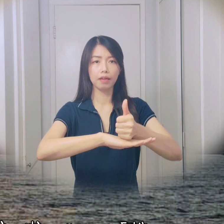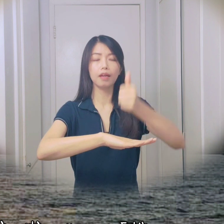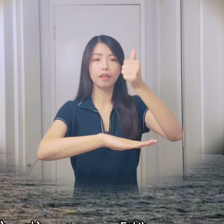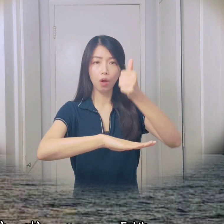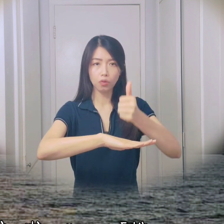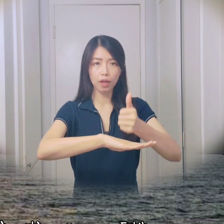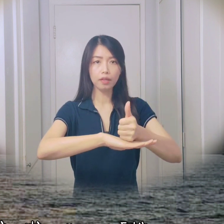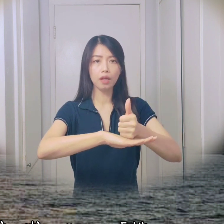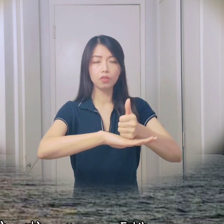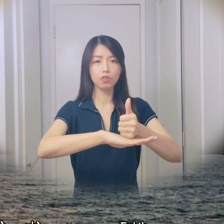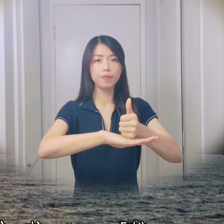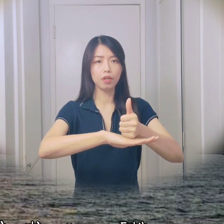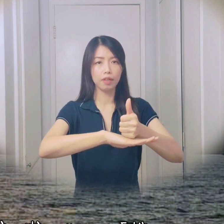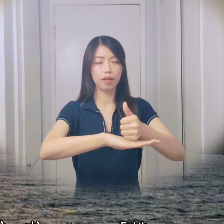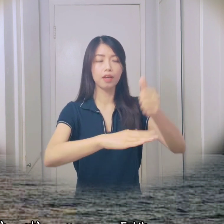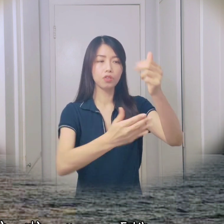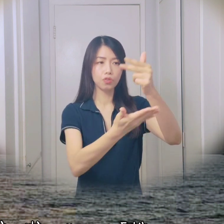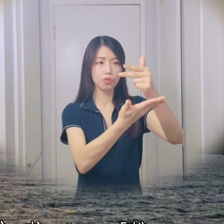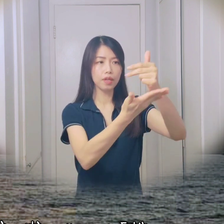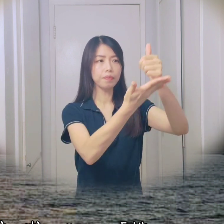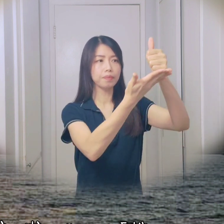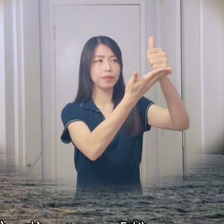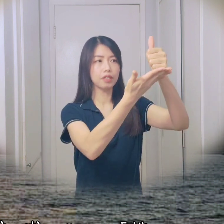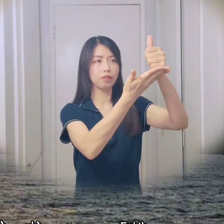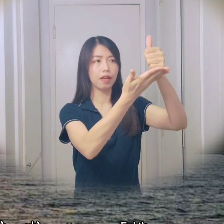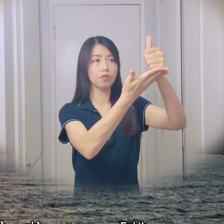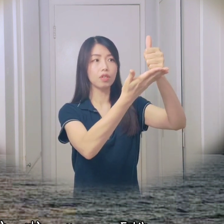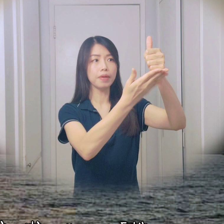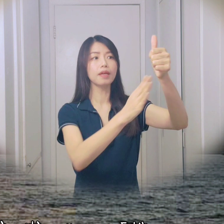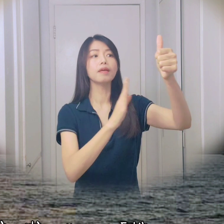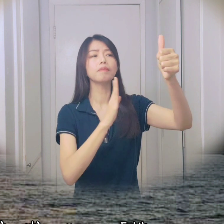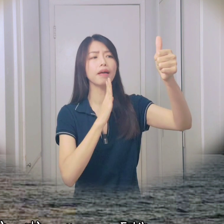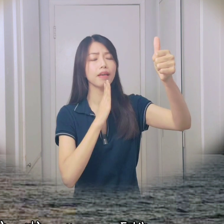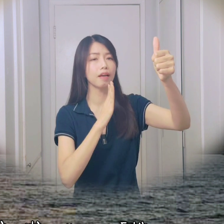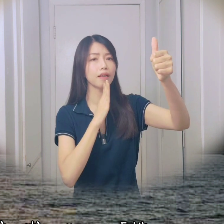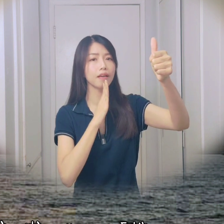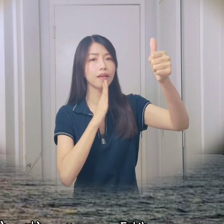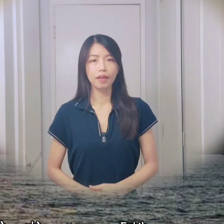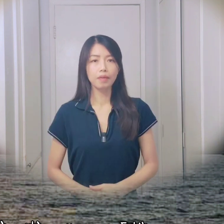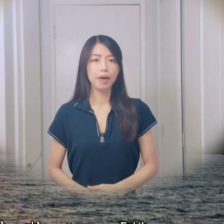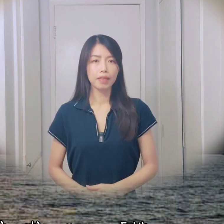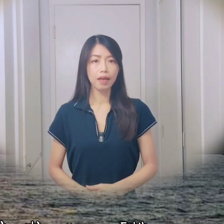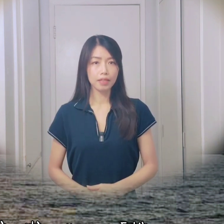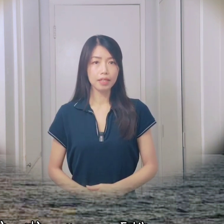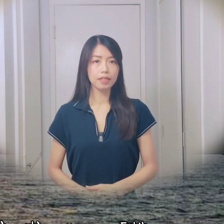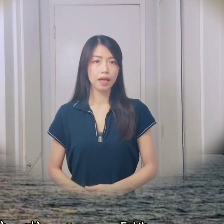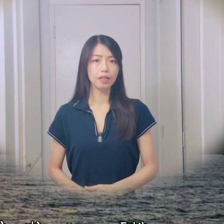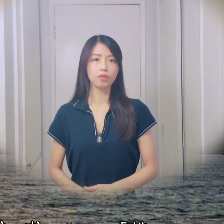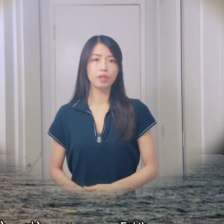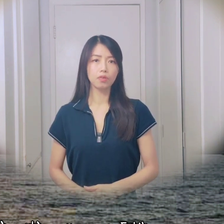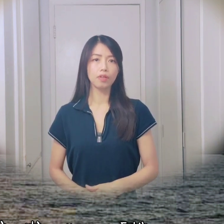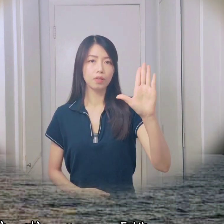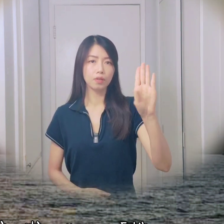뜻입니다. 결국엔 주님이셨네. 주님이셨네. 주님이 맞아. 맞아,